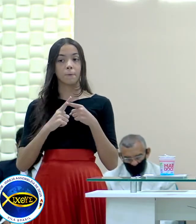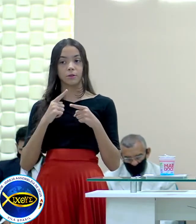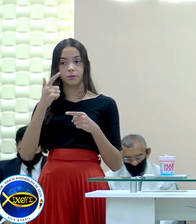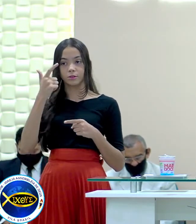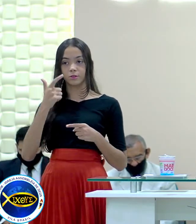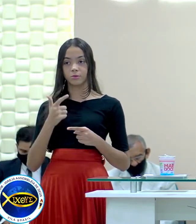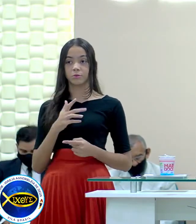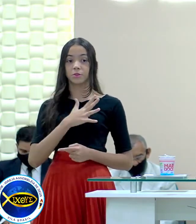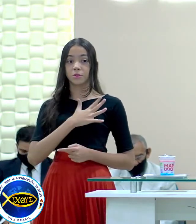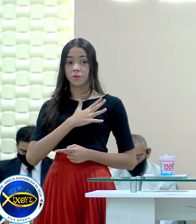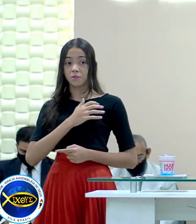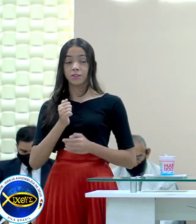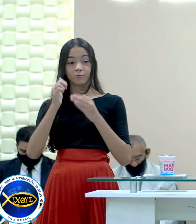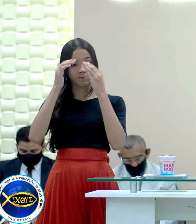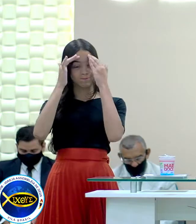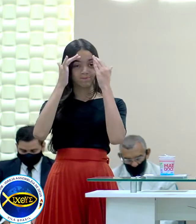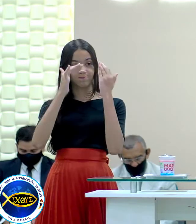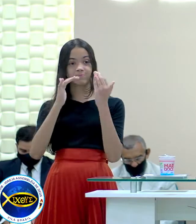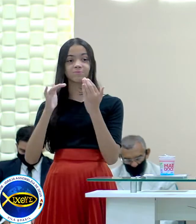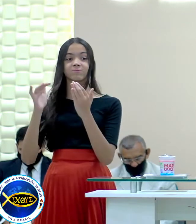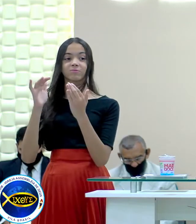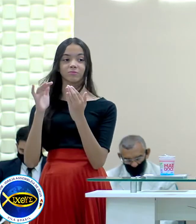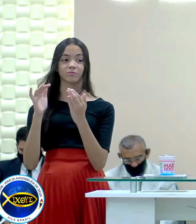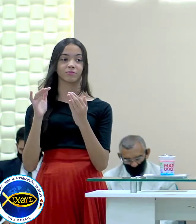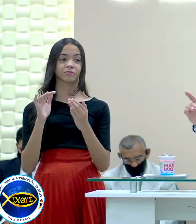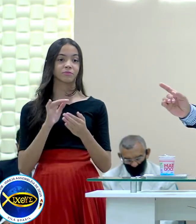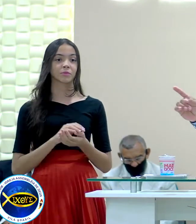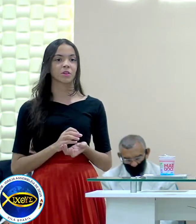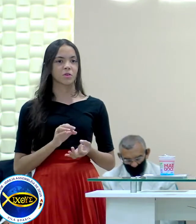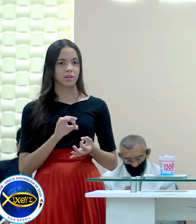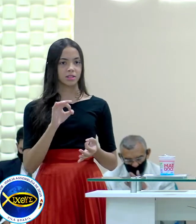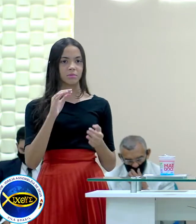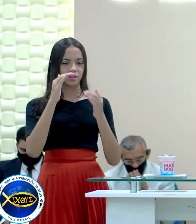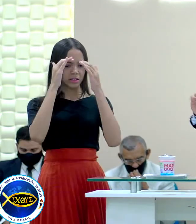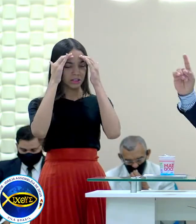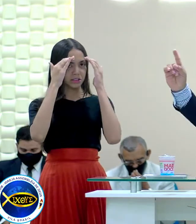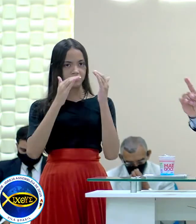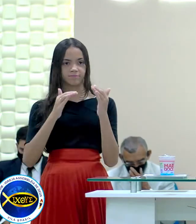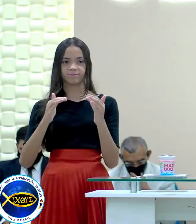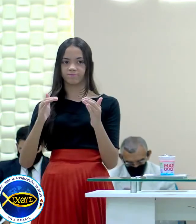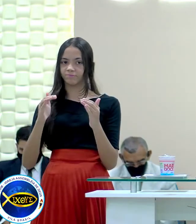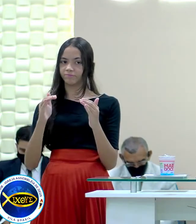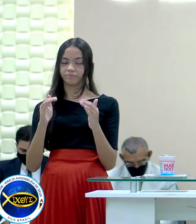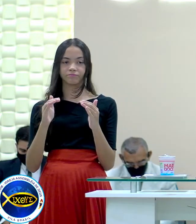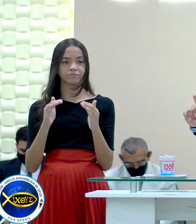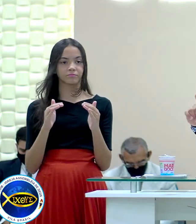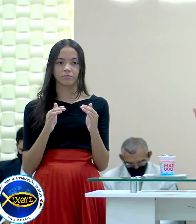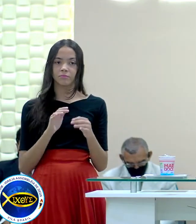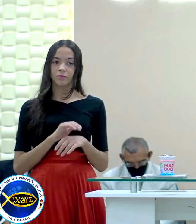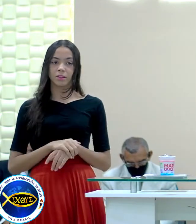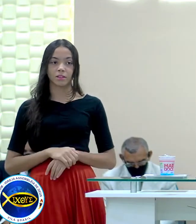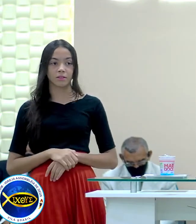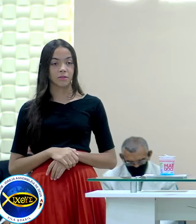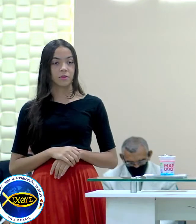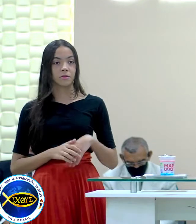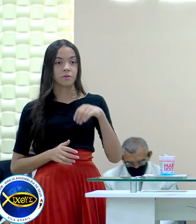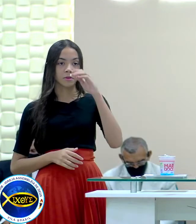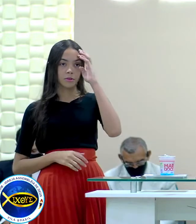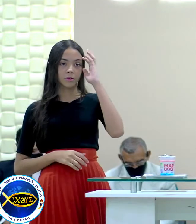obedientes, porque o espírito da desobediência não habita mais em nós, nós